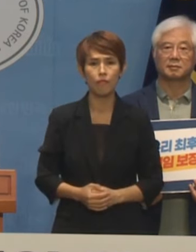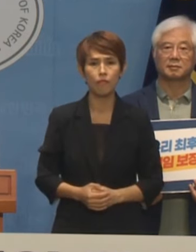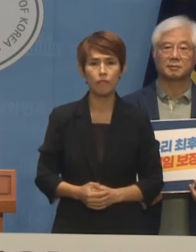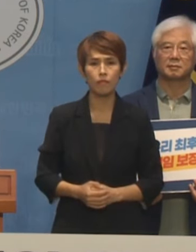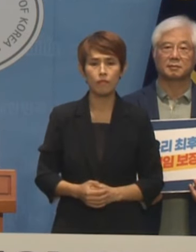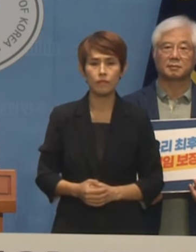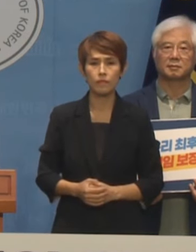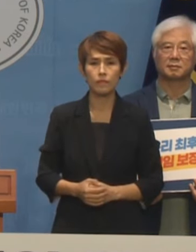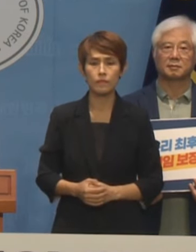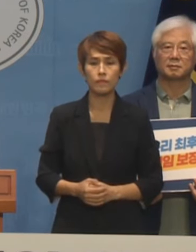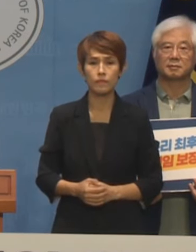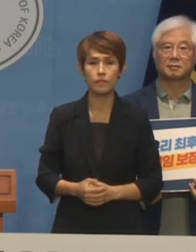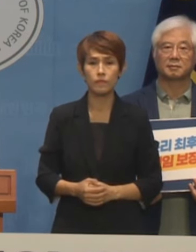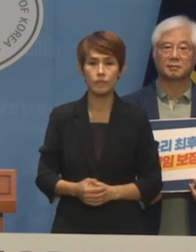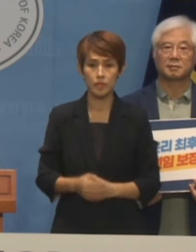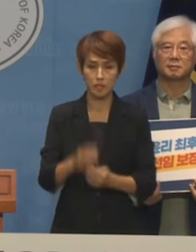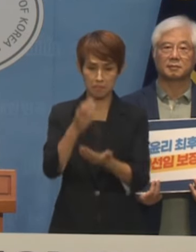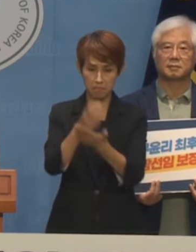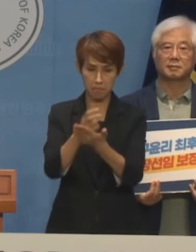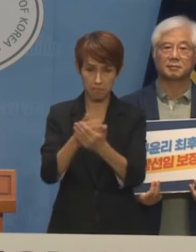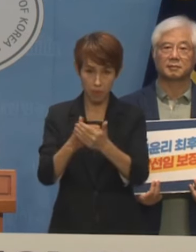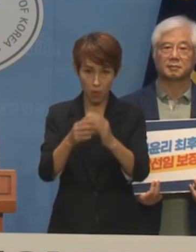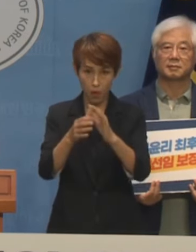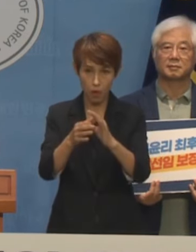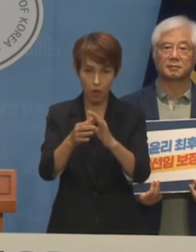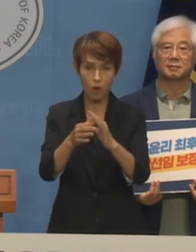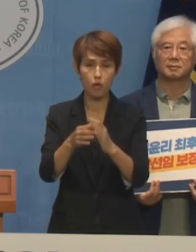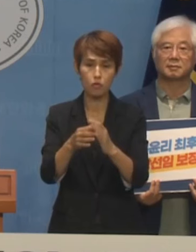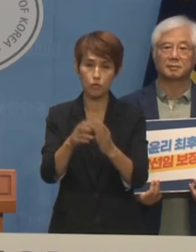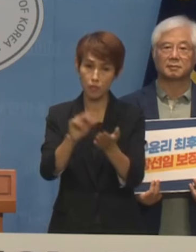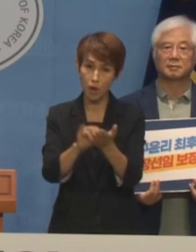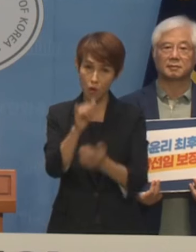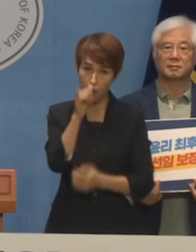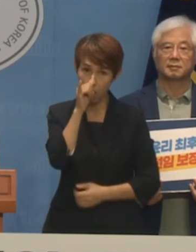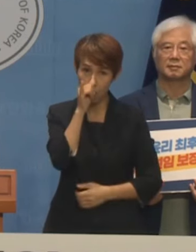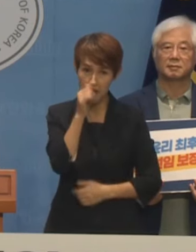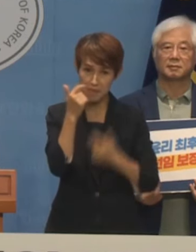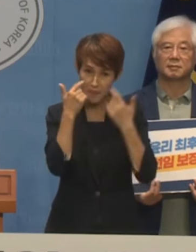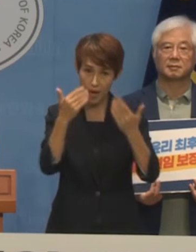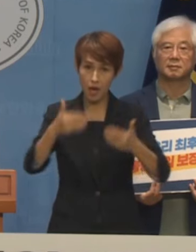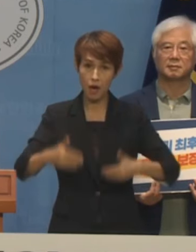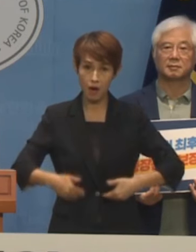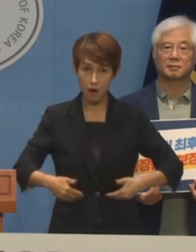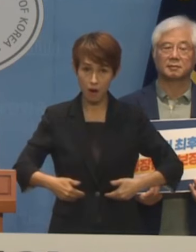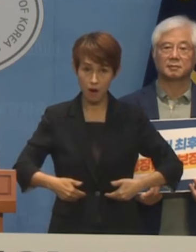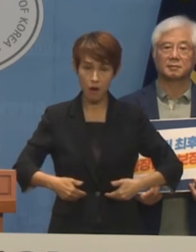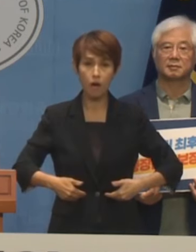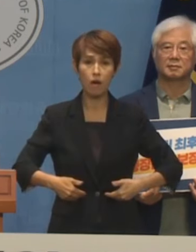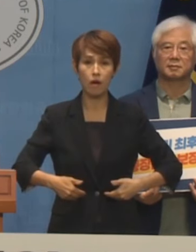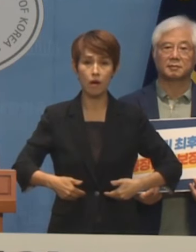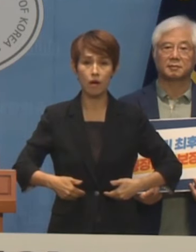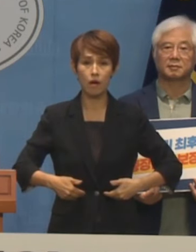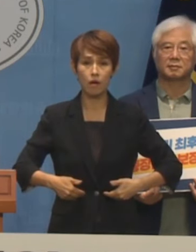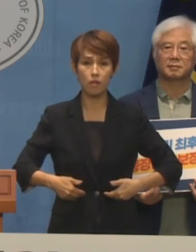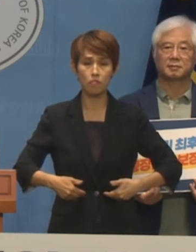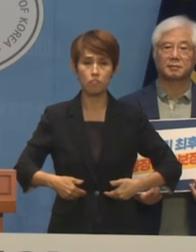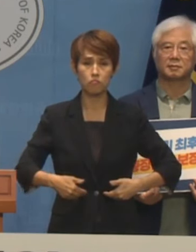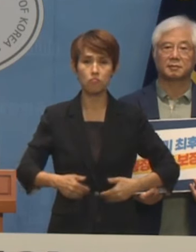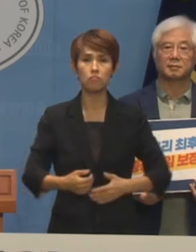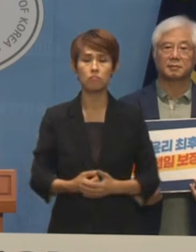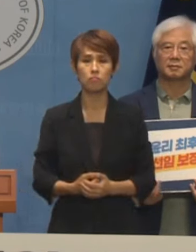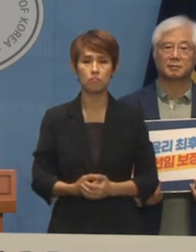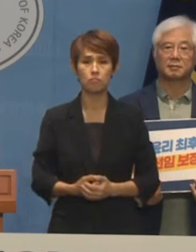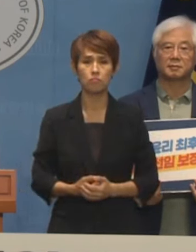숙명학원 주장대로 규정 적용에 있어 해석의 문제가 발생해 명확하게 해야 할 문제였다면